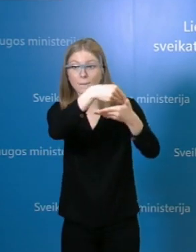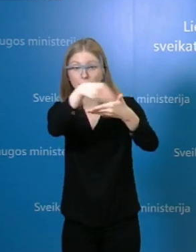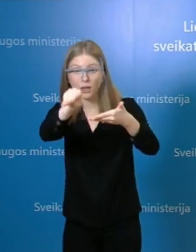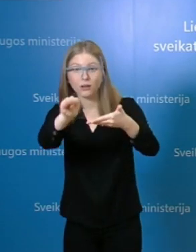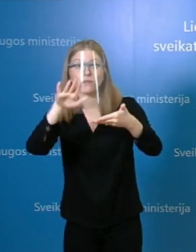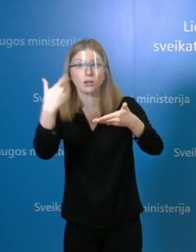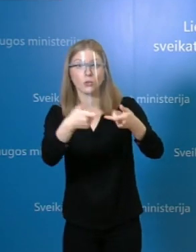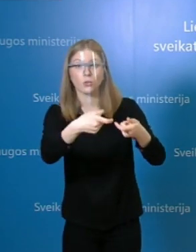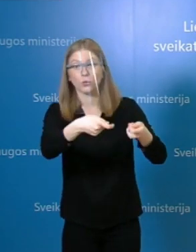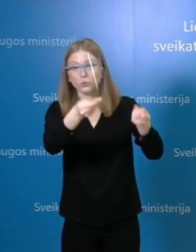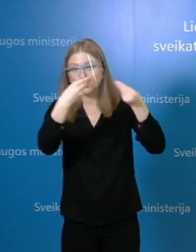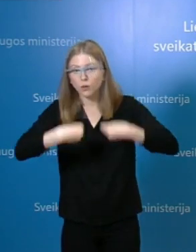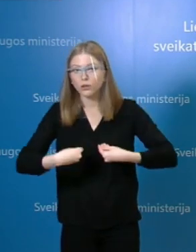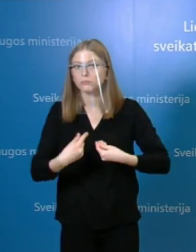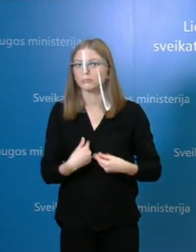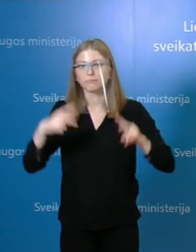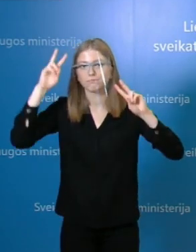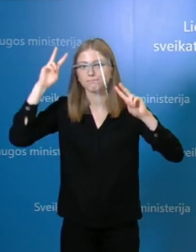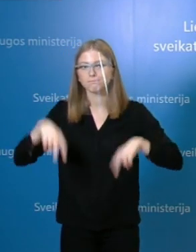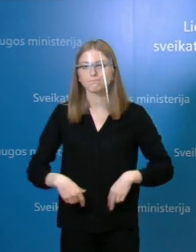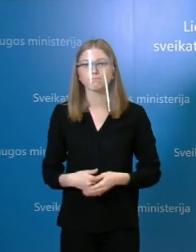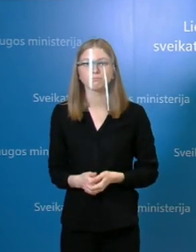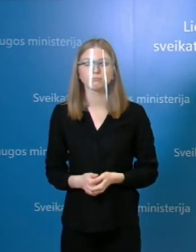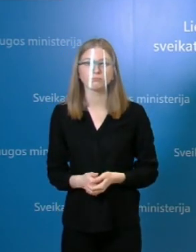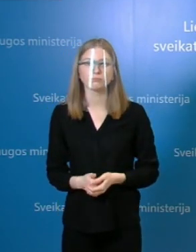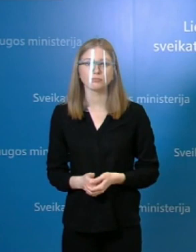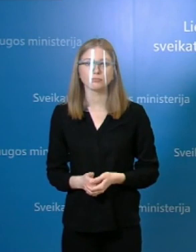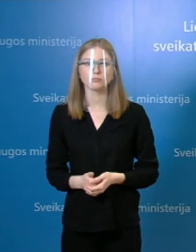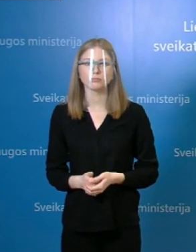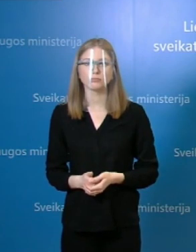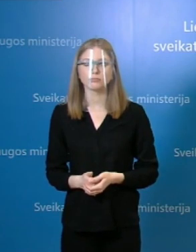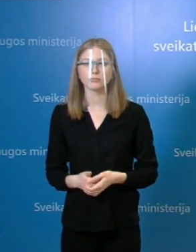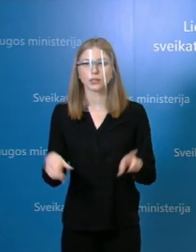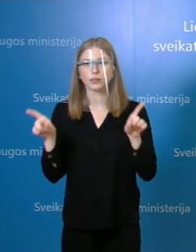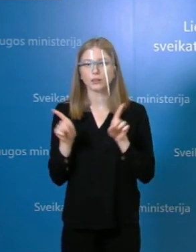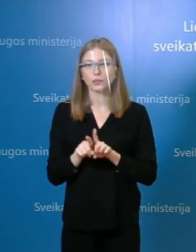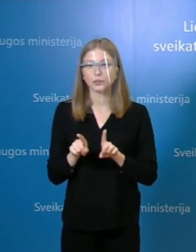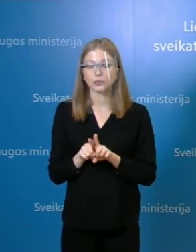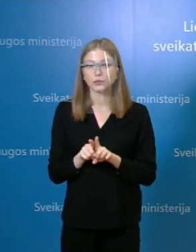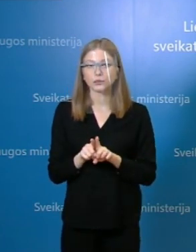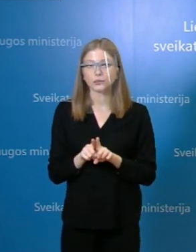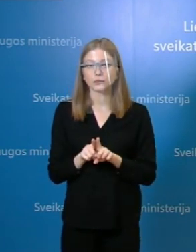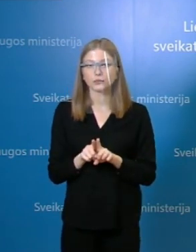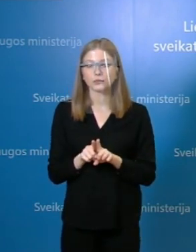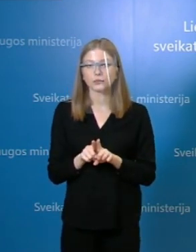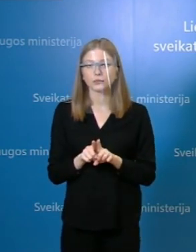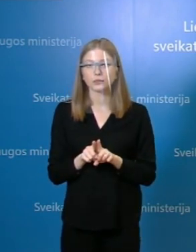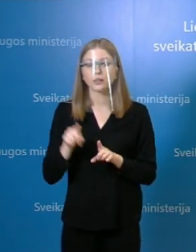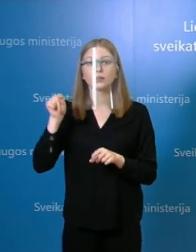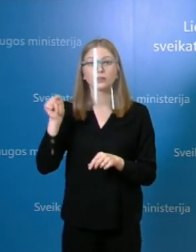detaliau tą situaciją. Nepamirškim dar ir tokių dalykų, kad kai kurie prietaisai matyt yra